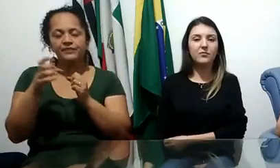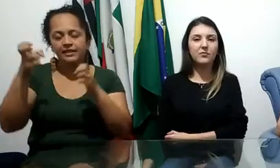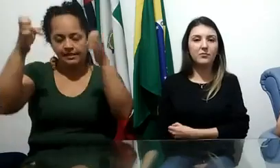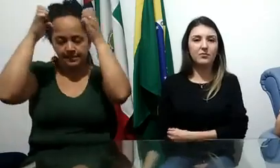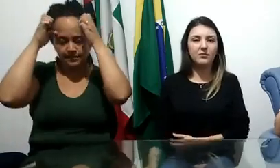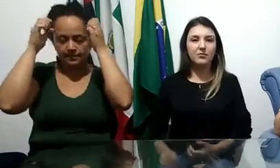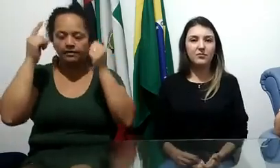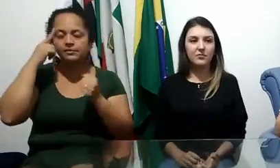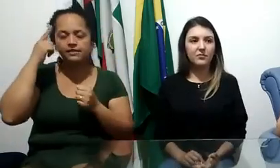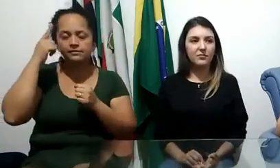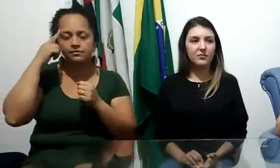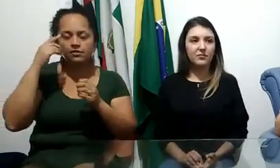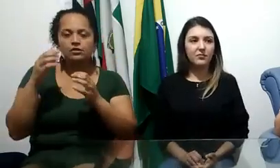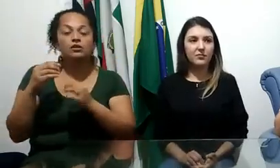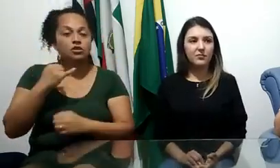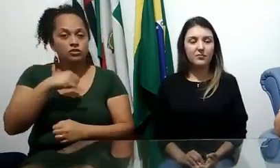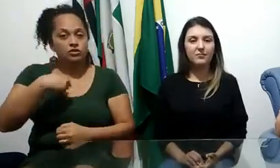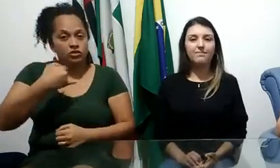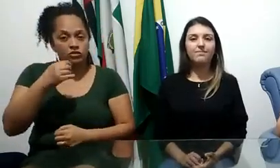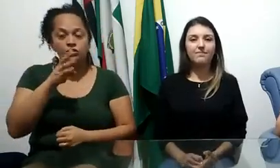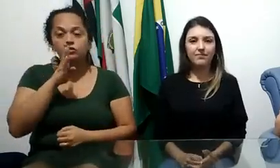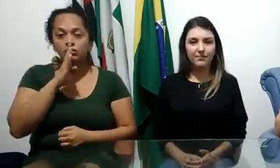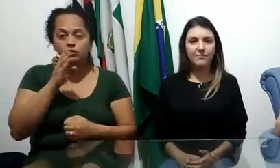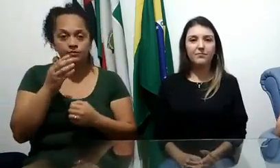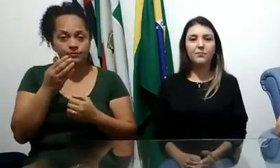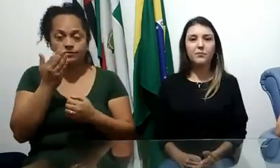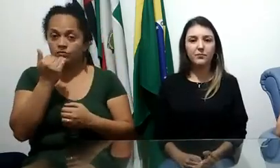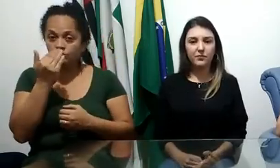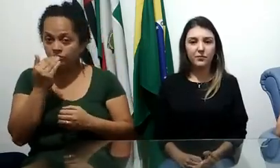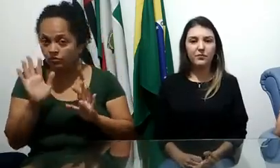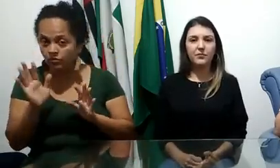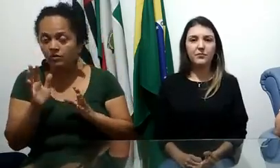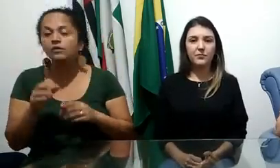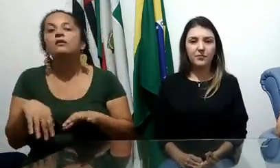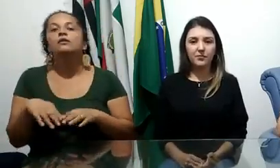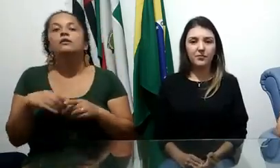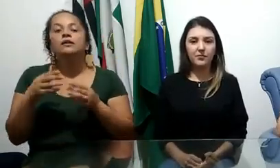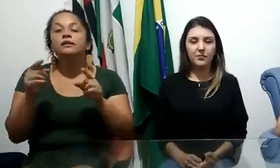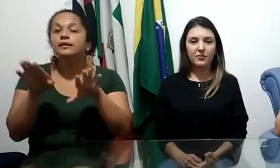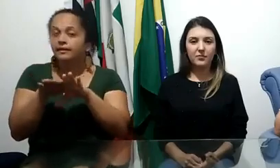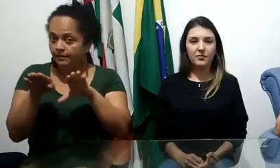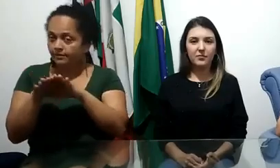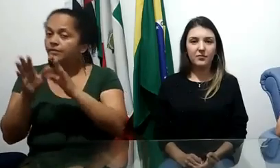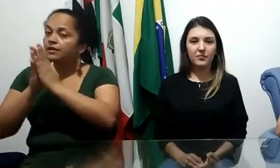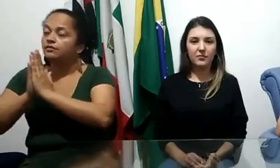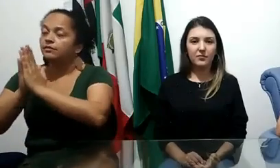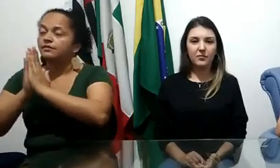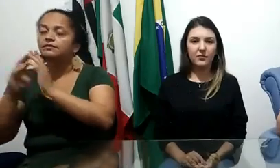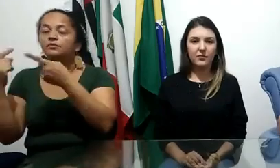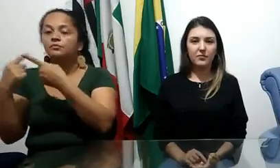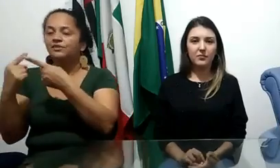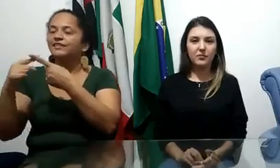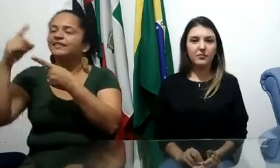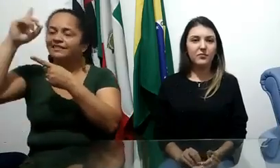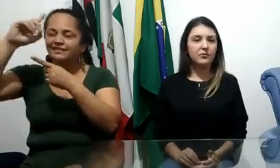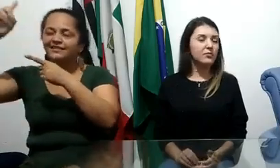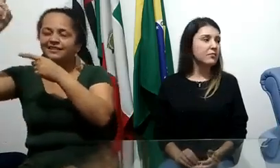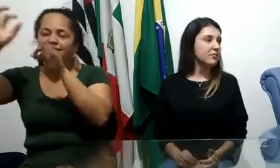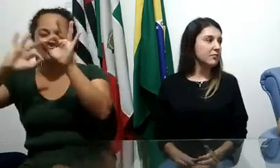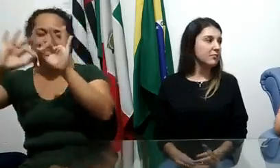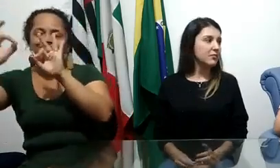e oração, porque a minha dependência não está em mim, mas está em Deus. Porque esse é um propósito de Deus, é Ele que vai fazer. E esse é um